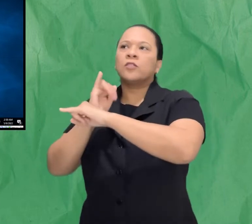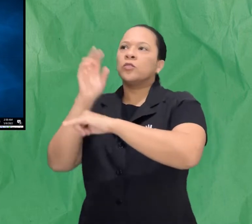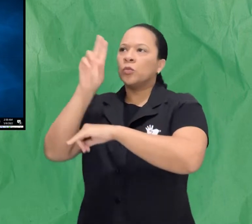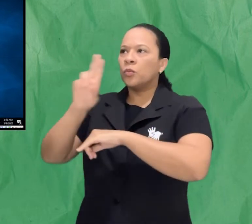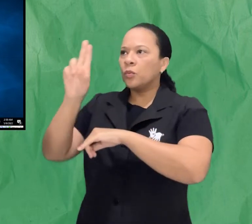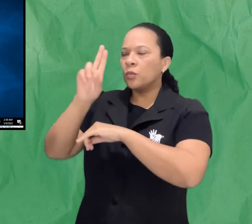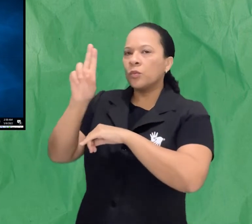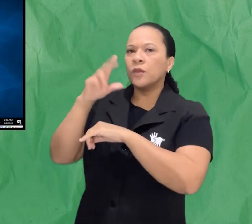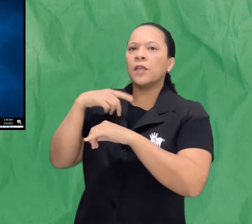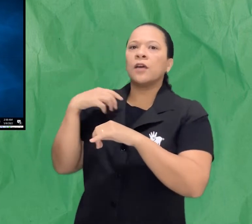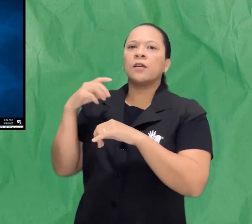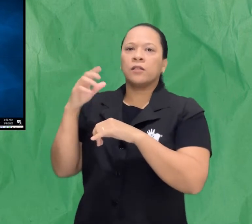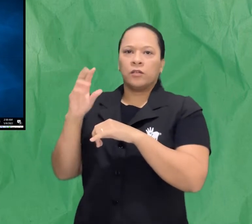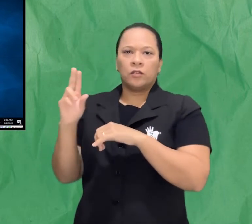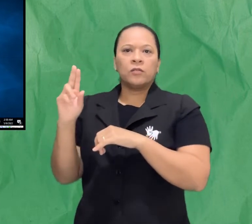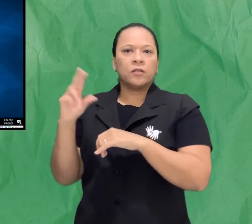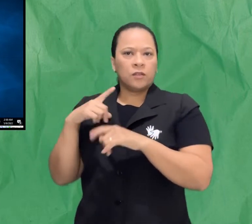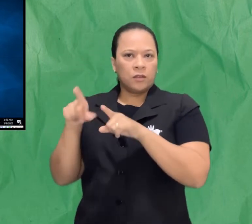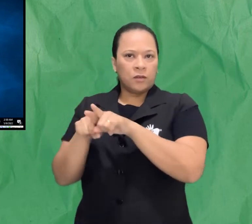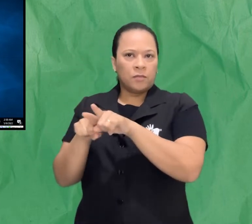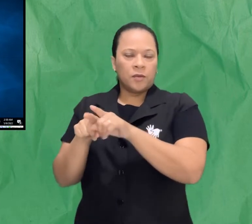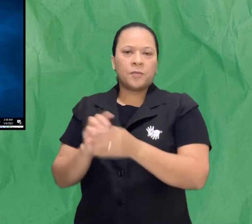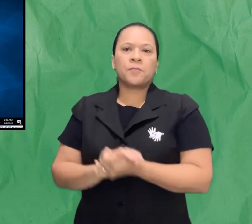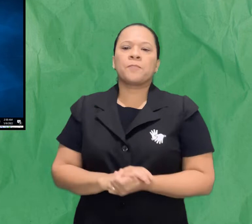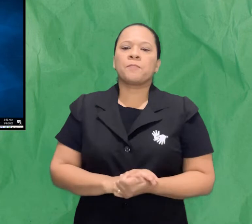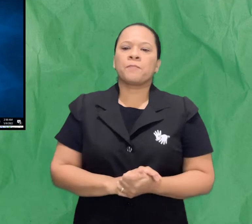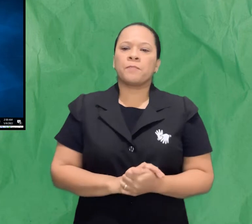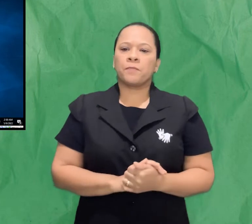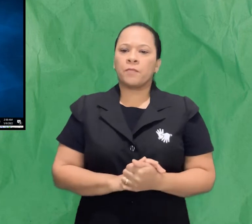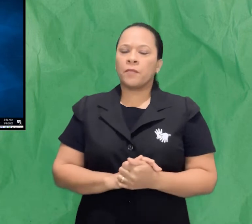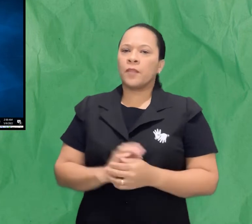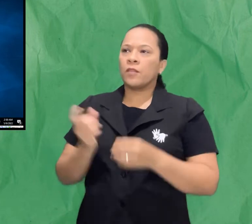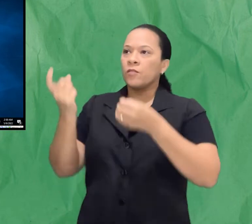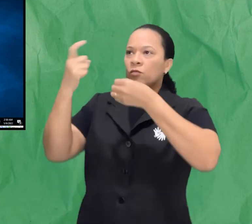Certo? Então vamos voltar. Aqui eu consigo